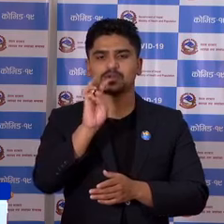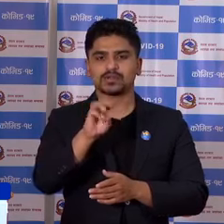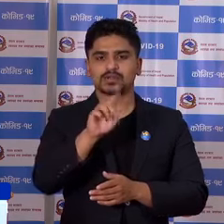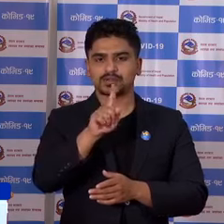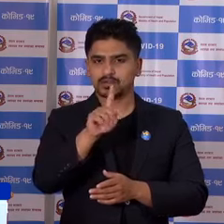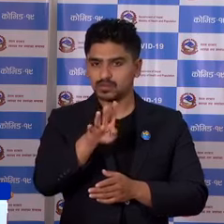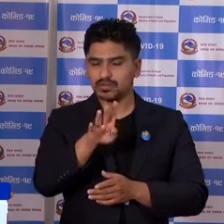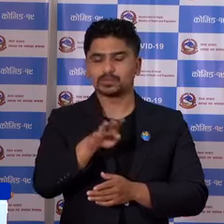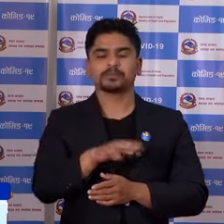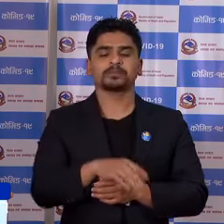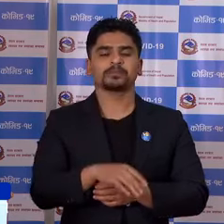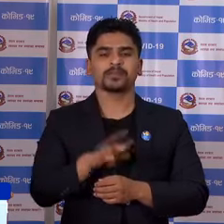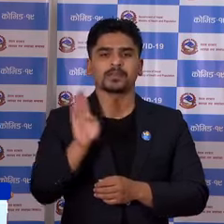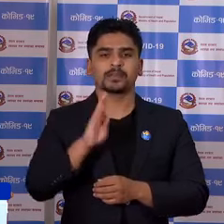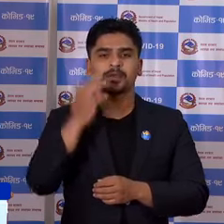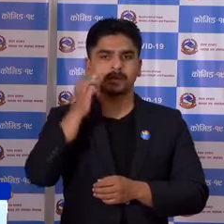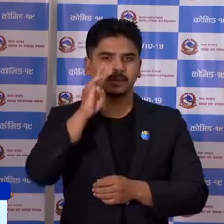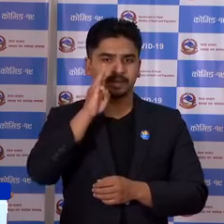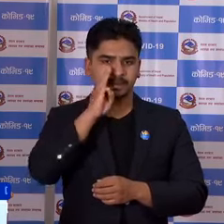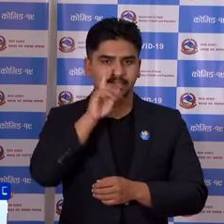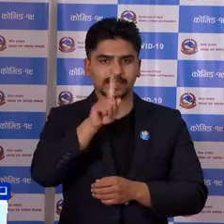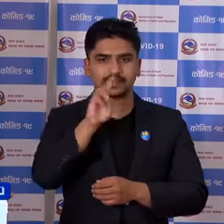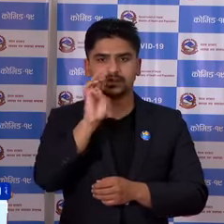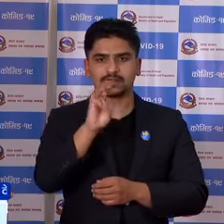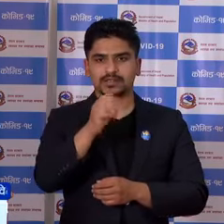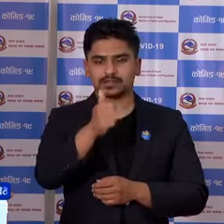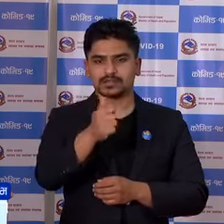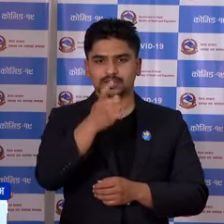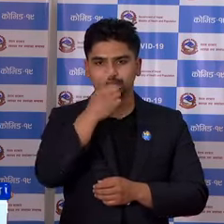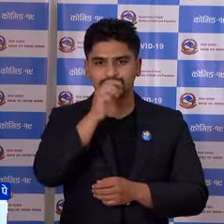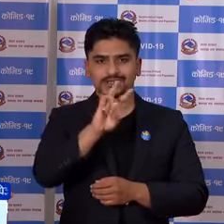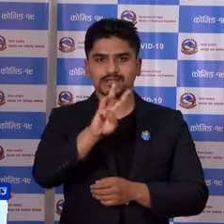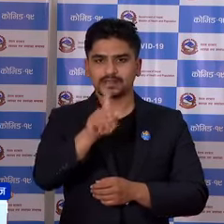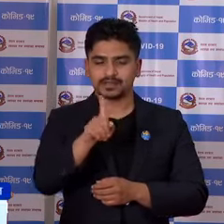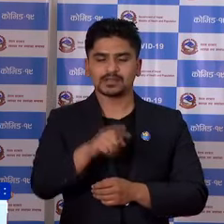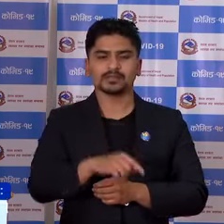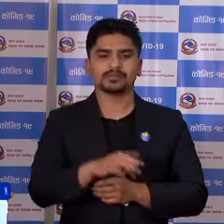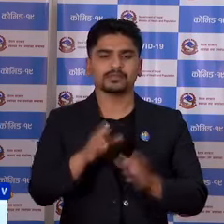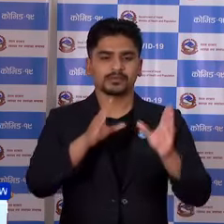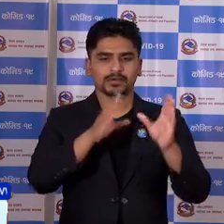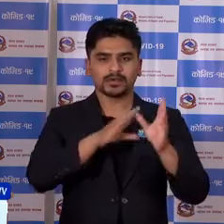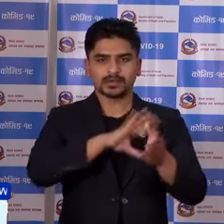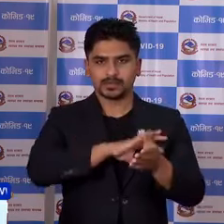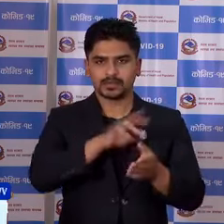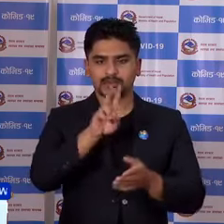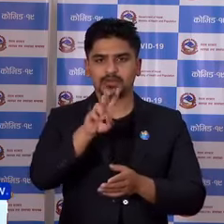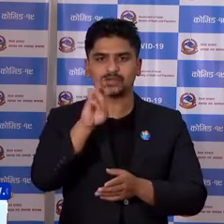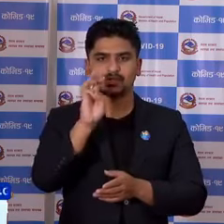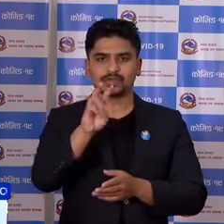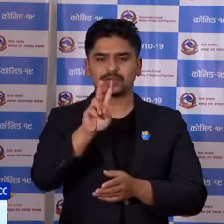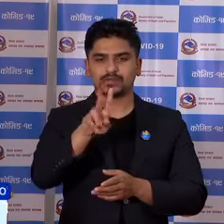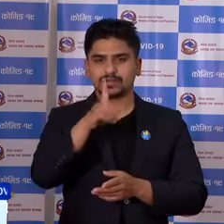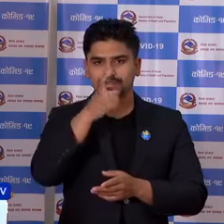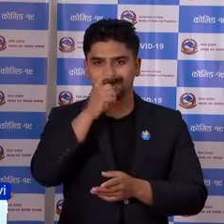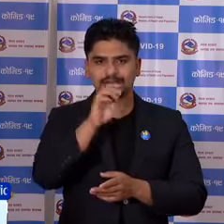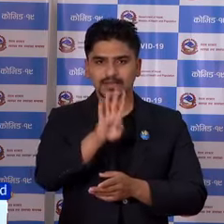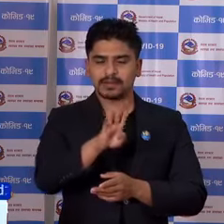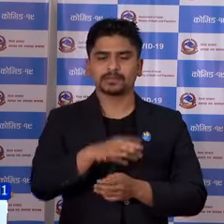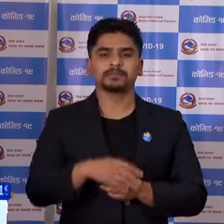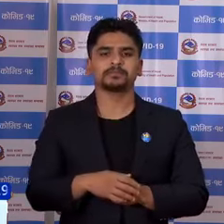14,014, त्यसै गरी बागमती प्रदेशमा 1,631, गण्डकी प्रदेशमा